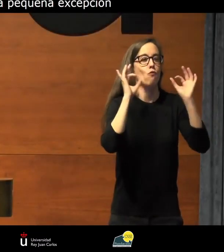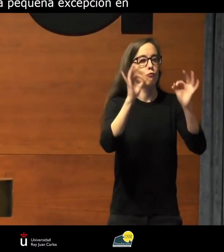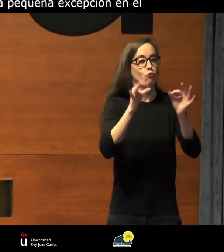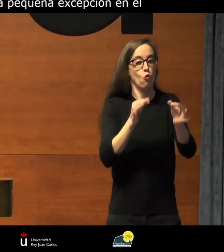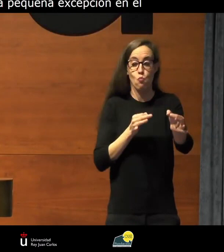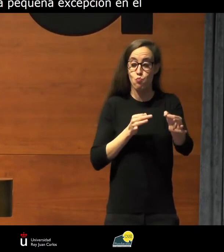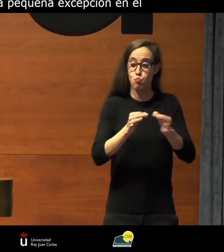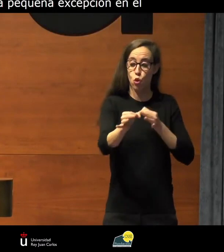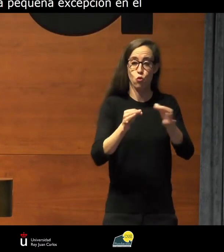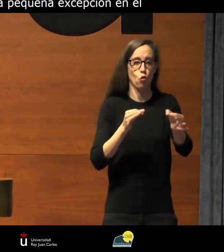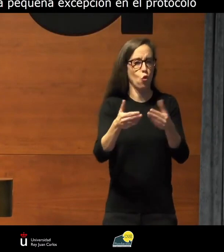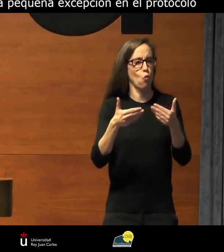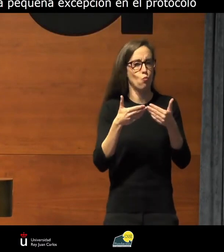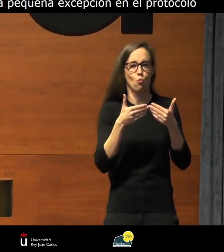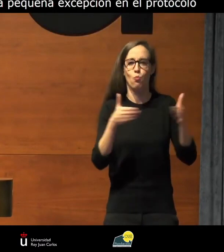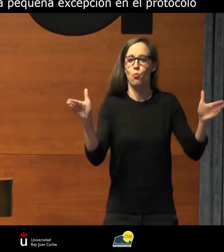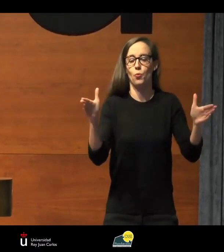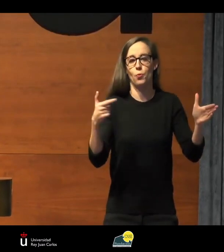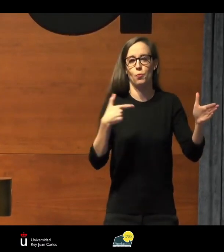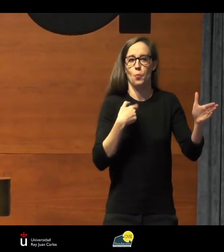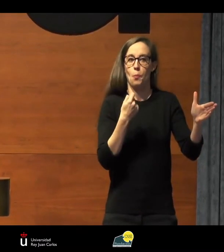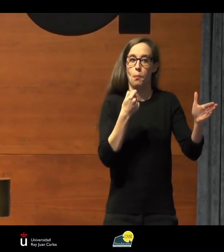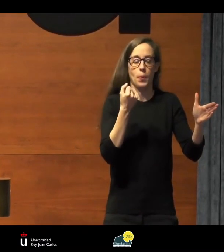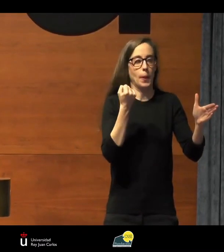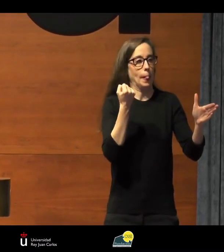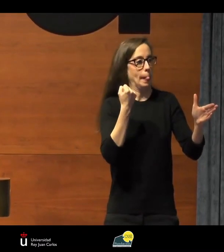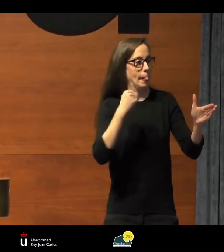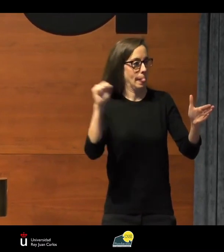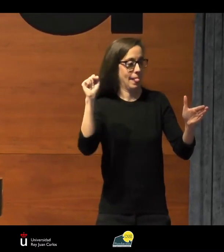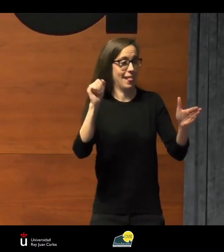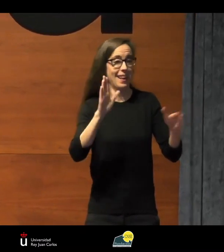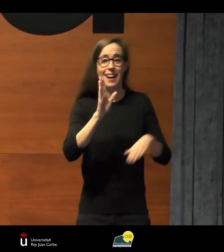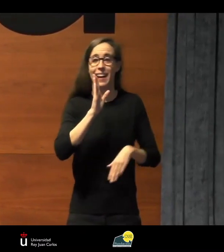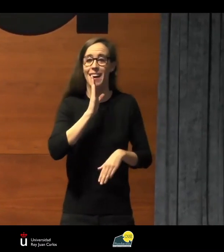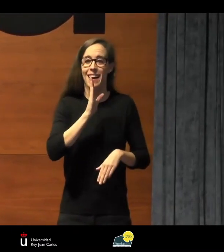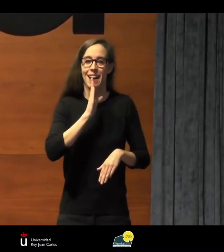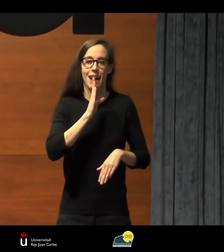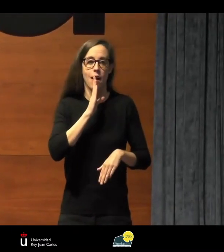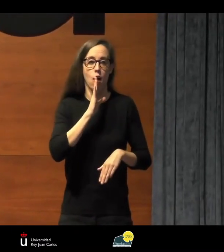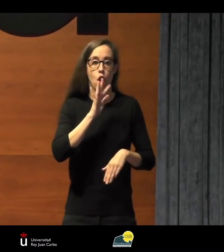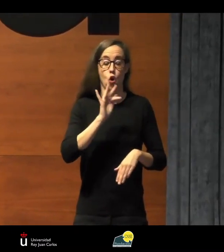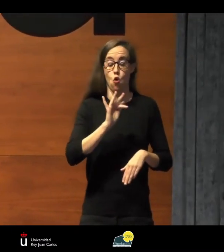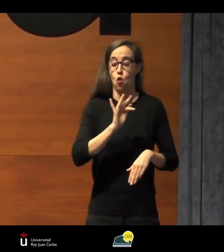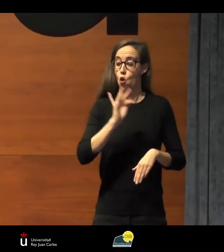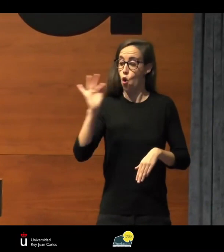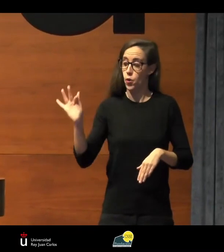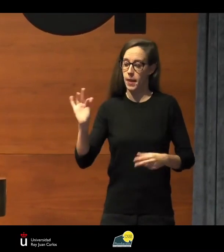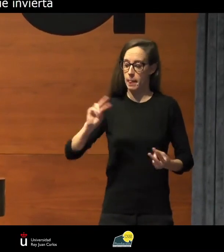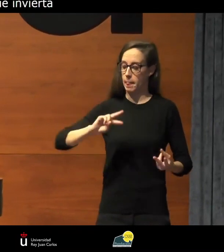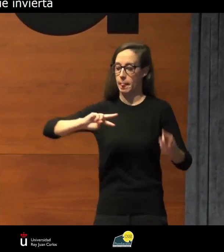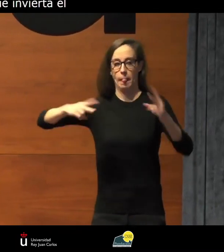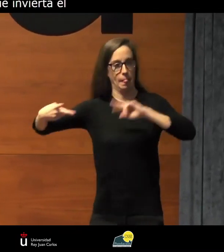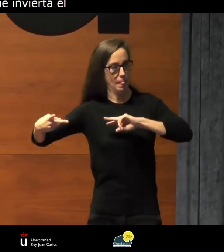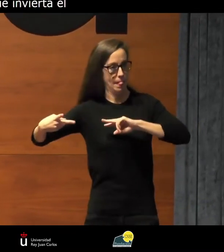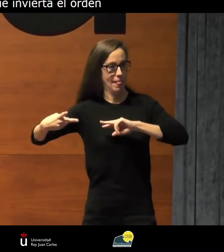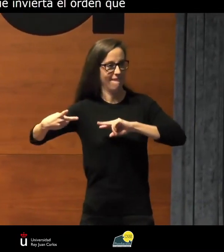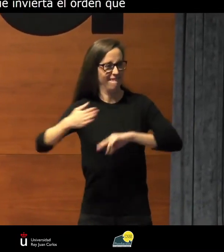protocolo de apertura de estos actos y que invierta el orden que correspondería en nuestros discursos.